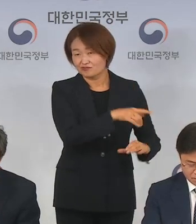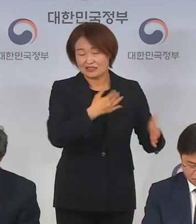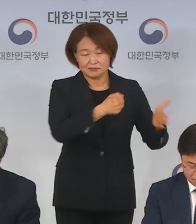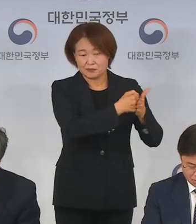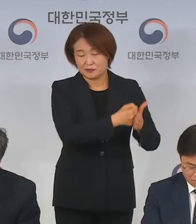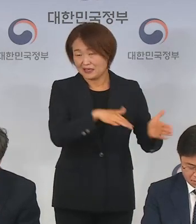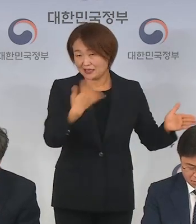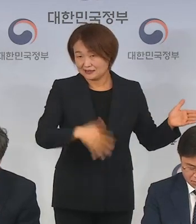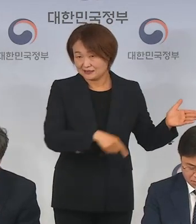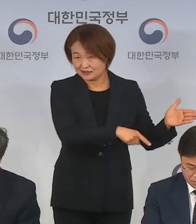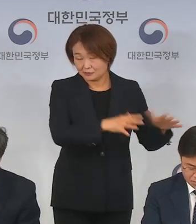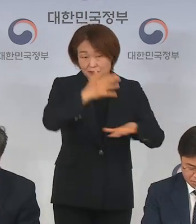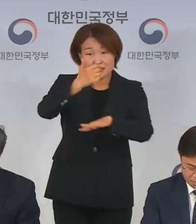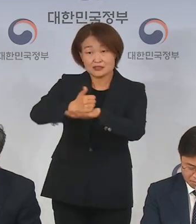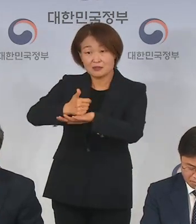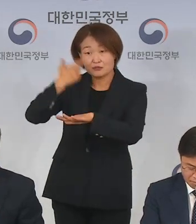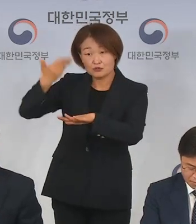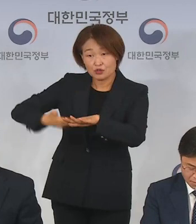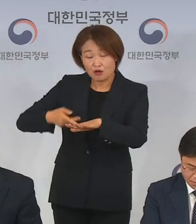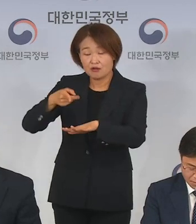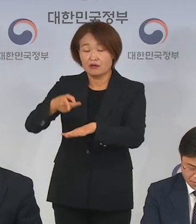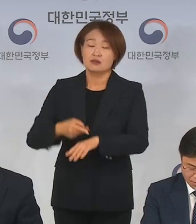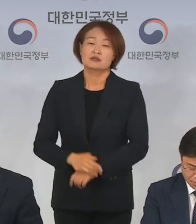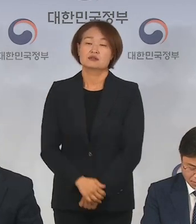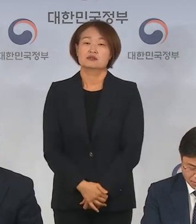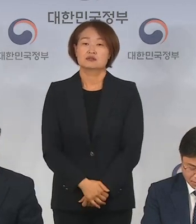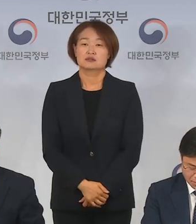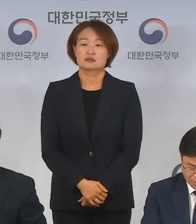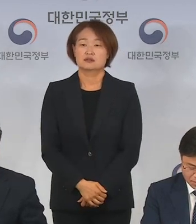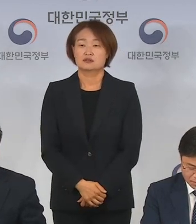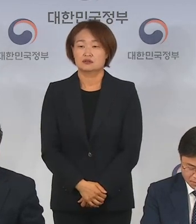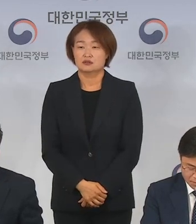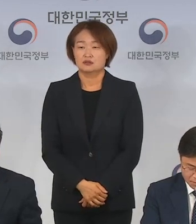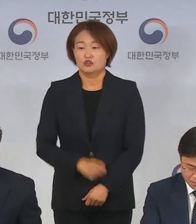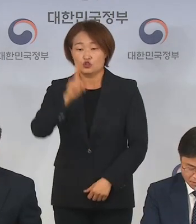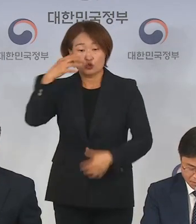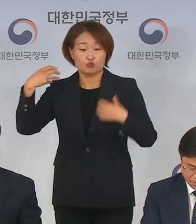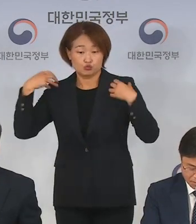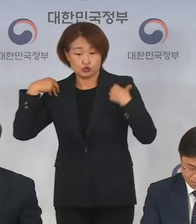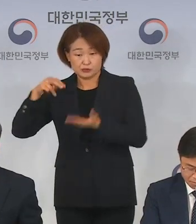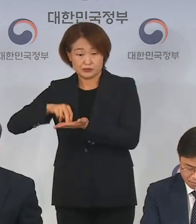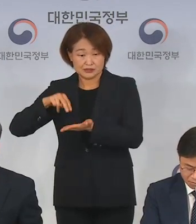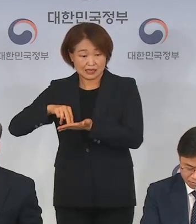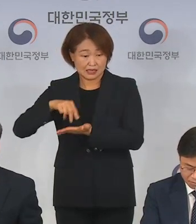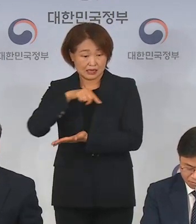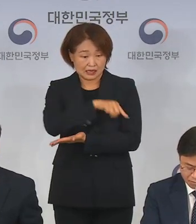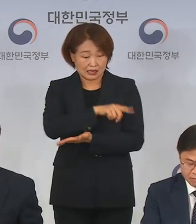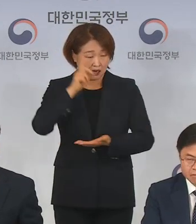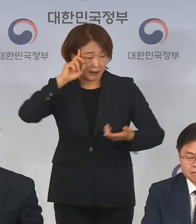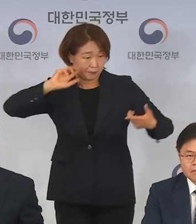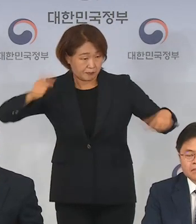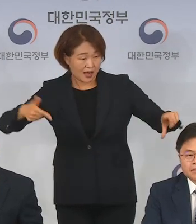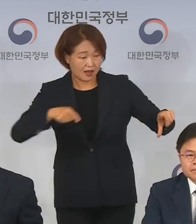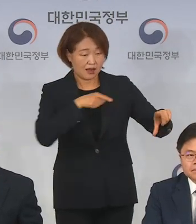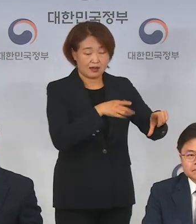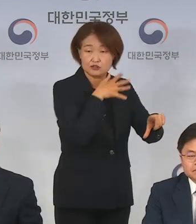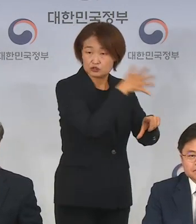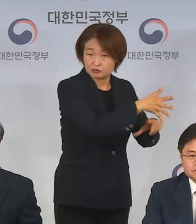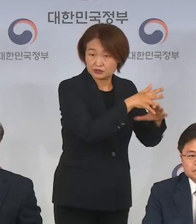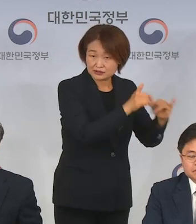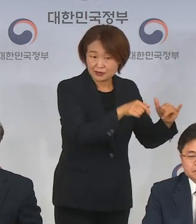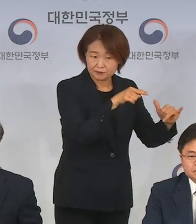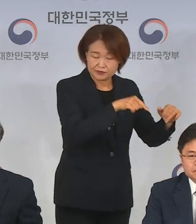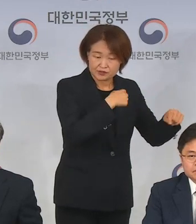말씀드리겠습니다. 그다음에 마지막으로 지금 정부 입장과 다른 견해 당연히 정부가